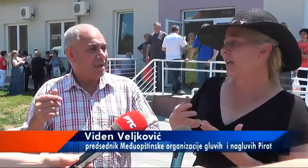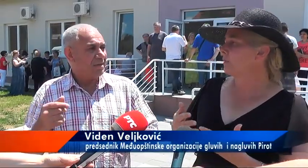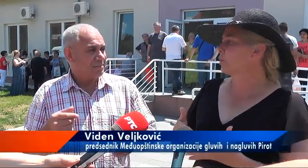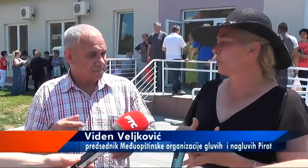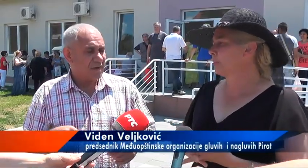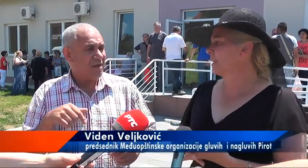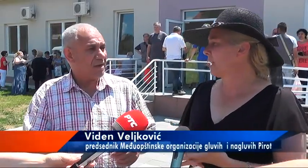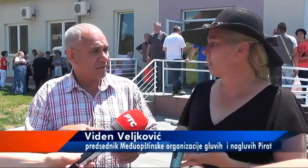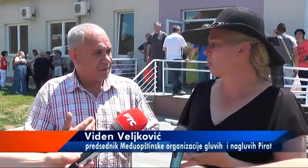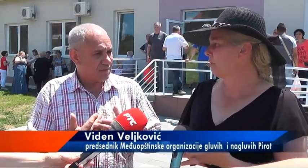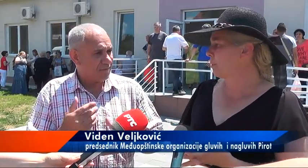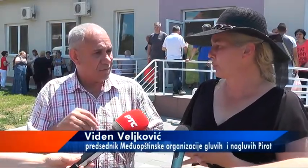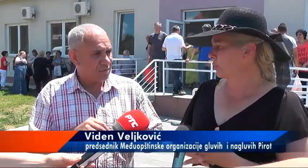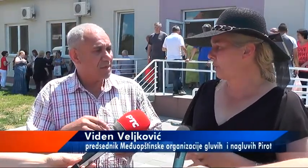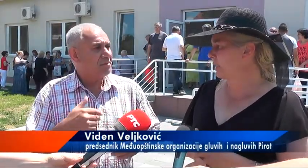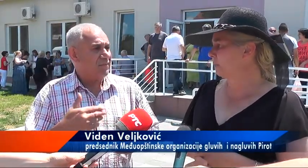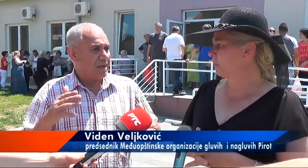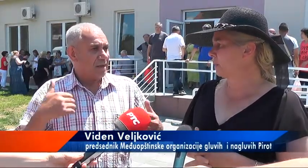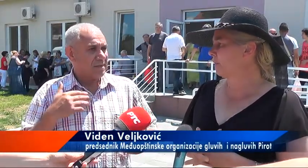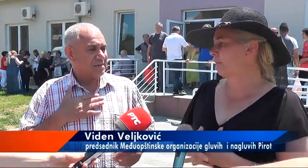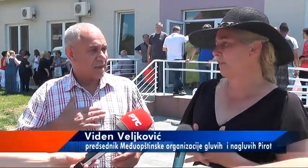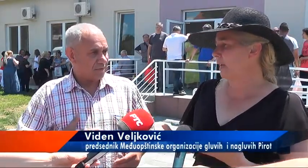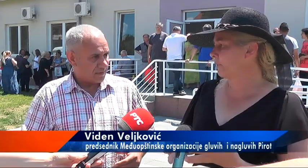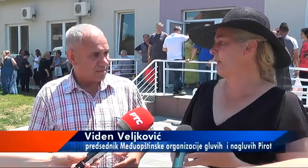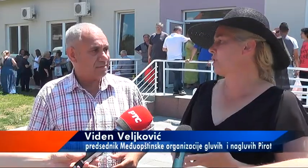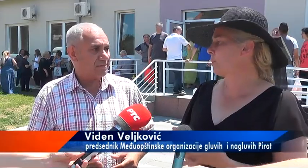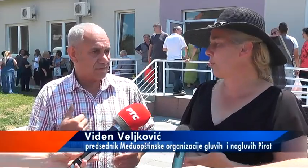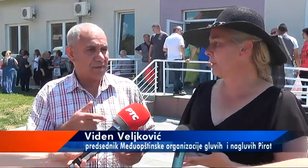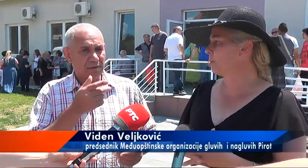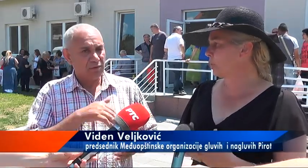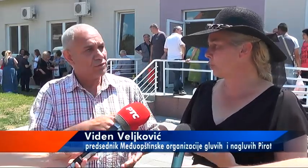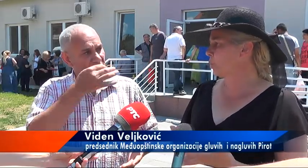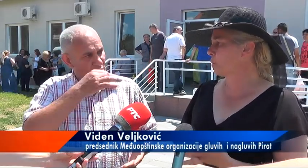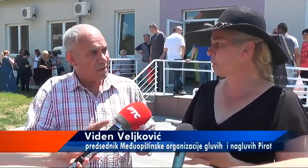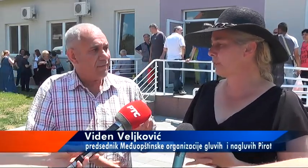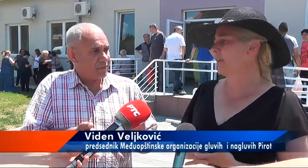Nedavno smo se preselili u nove prostorije, veće, bolji su uslovi.